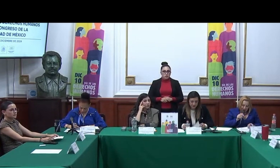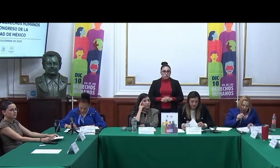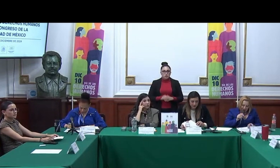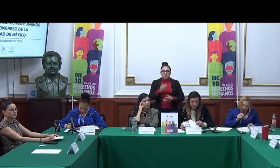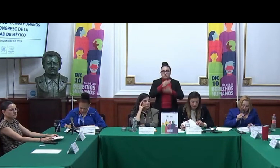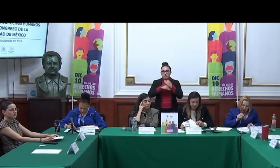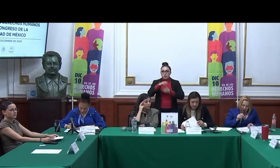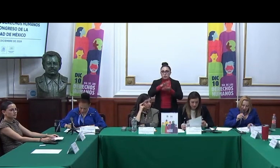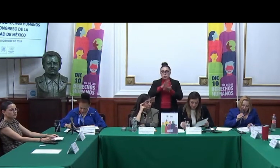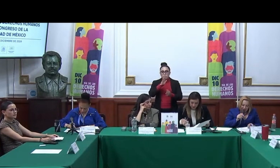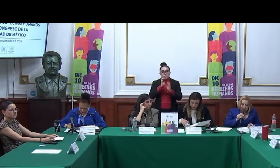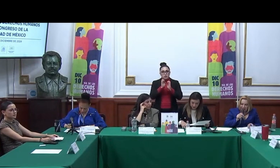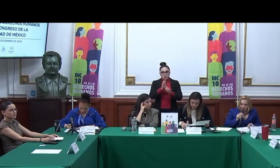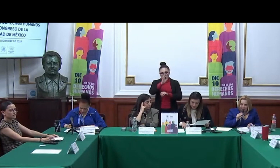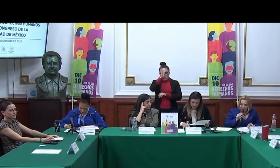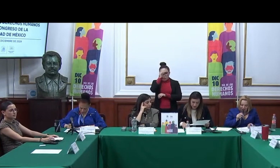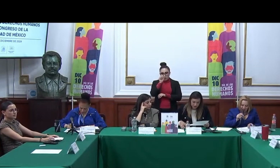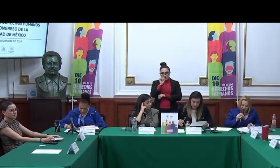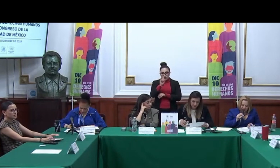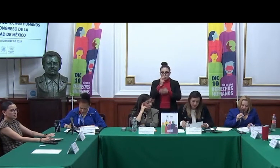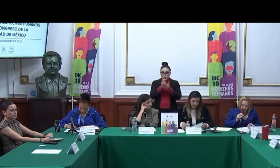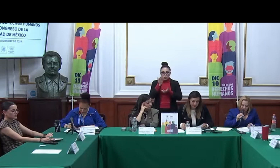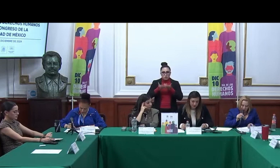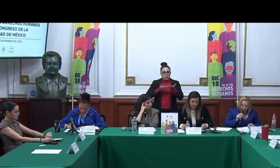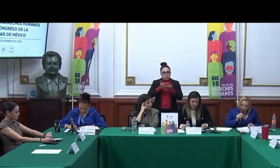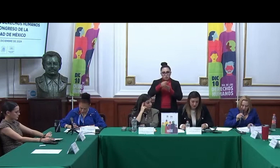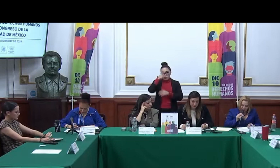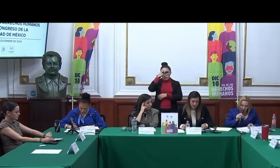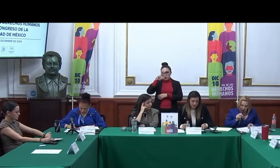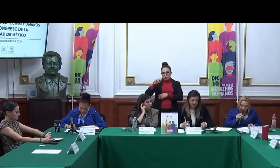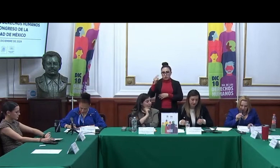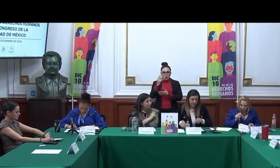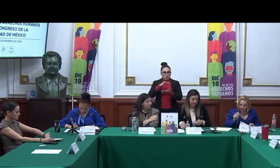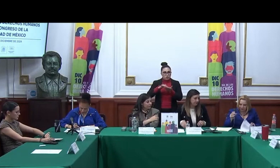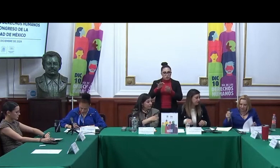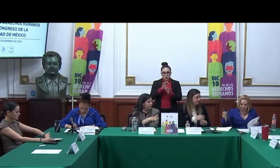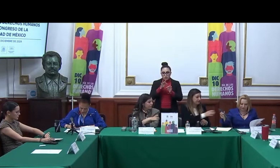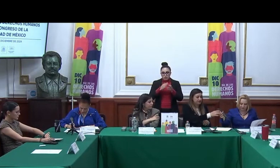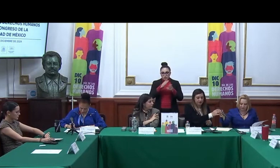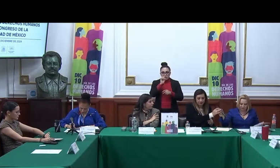Mayoría por la afirmativa, se dispensa la lectura, diputada presidenta.